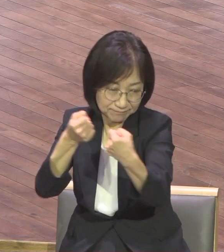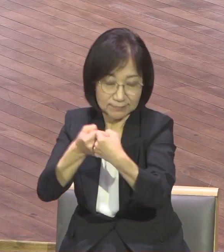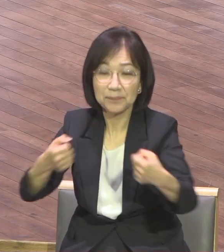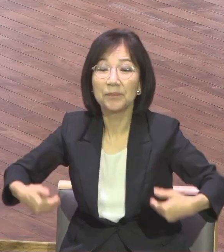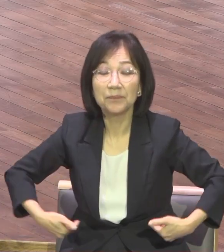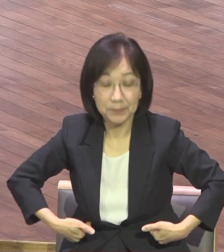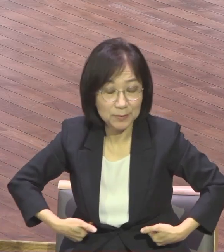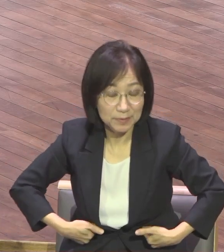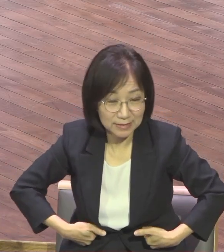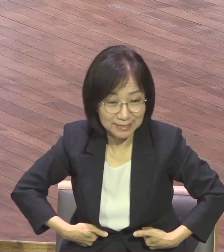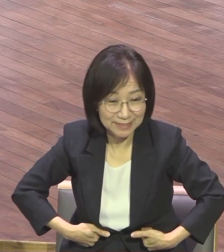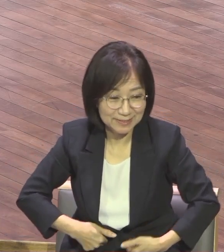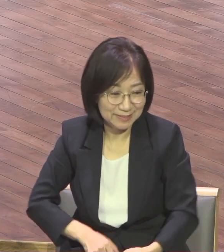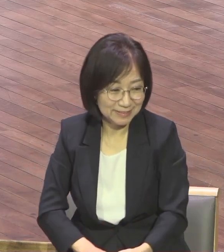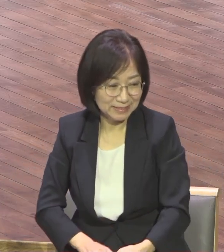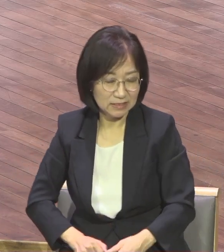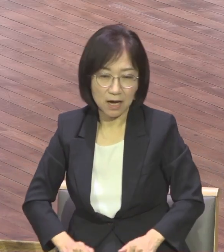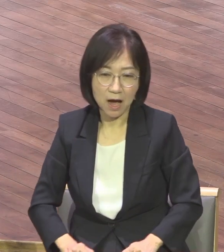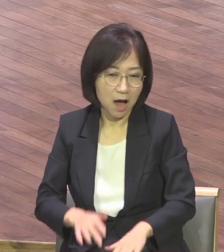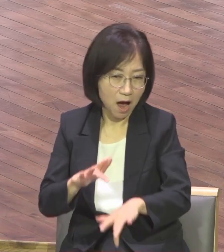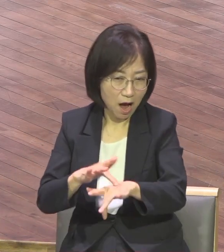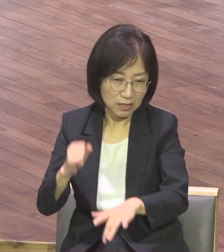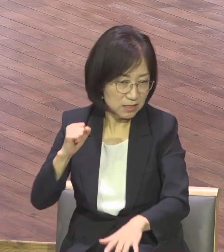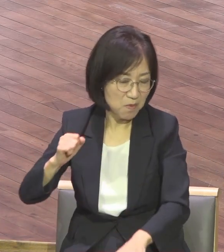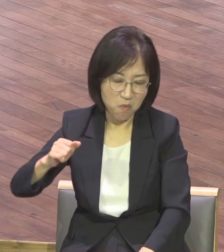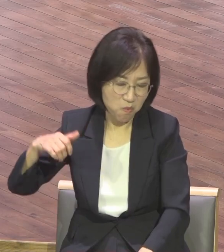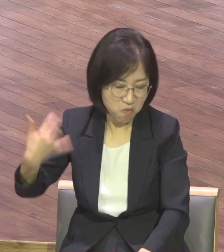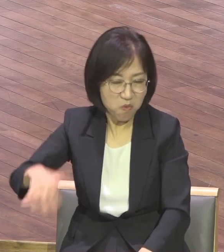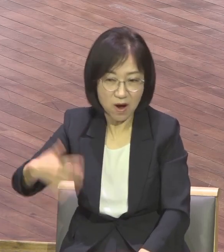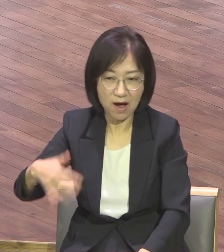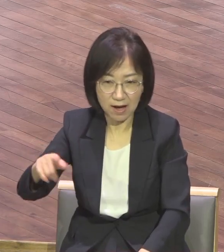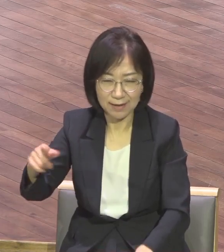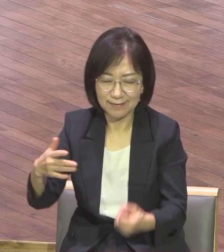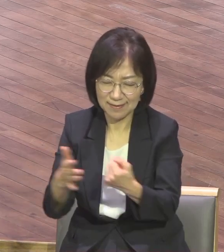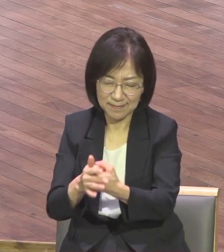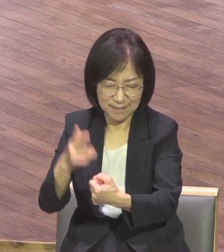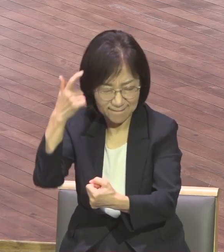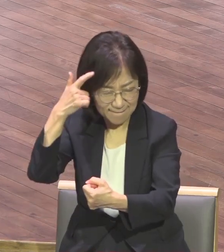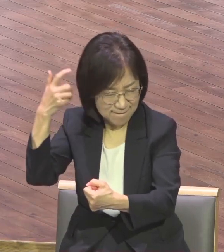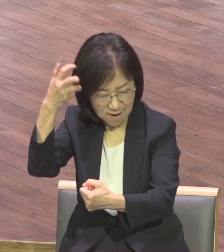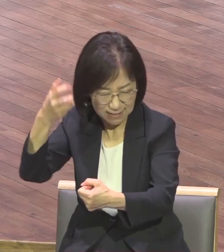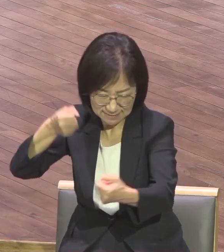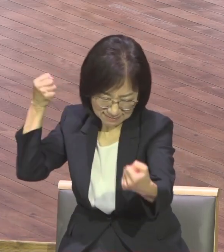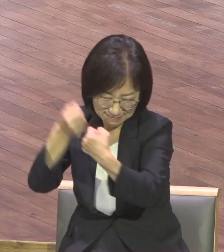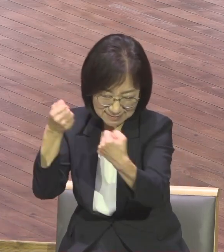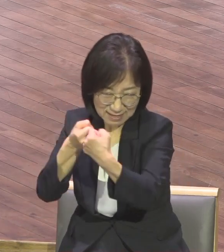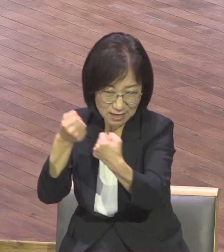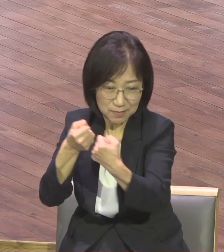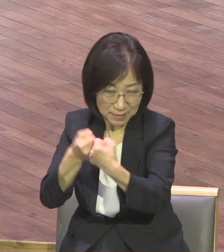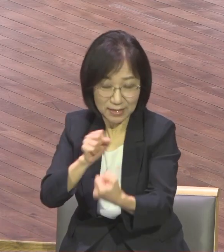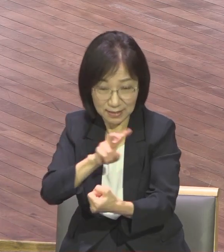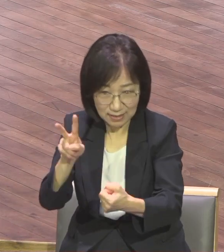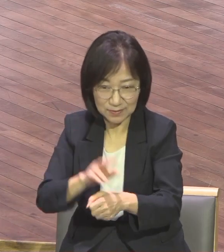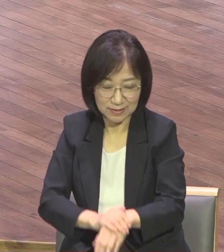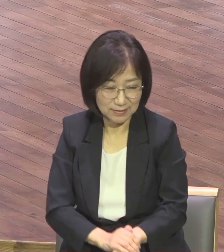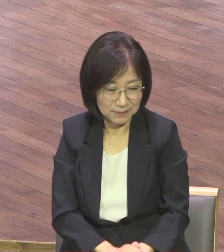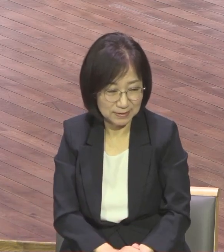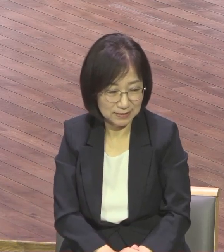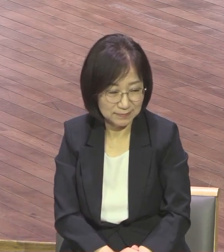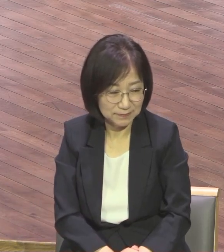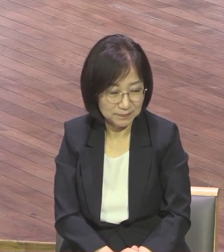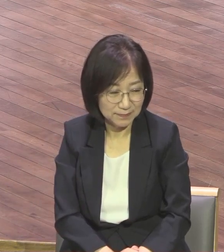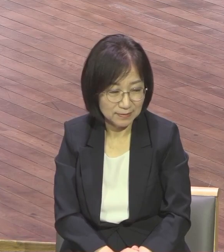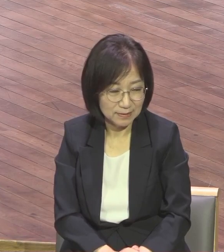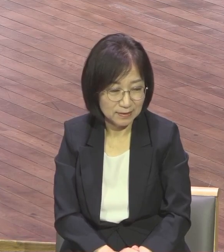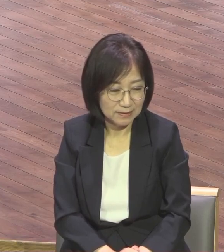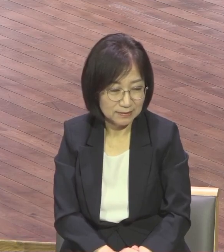이 사단이 견고한 진을 구축해 놨는지 뭐 수천 년 동안. 기도 힘,